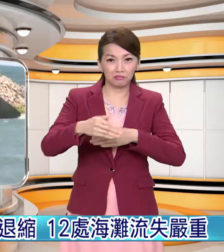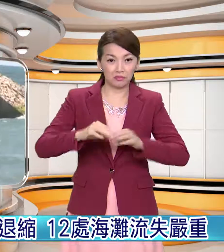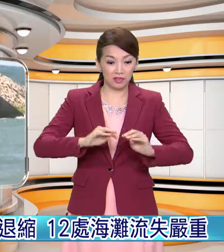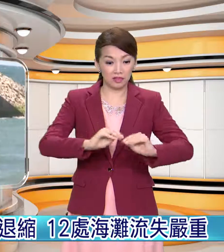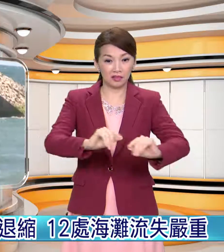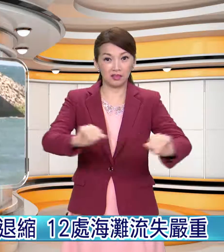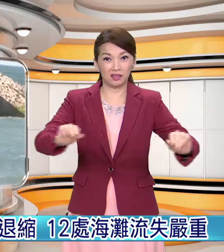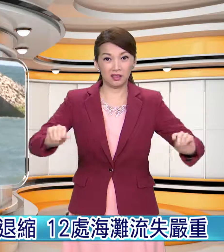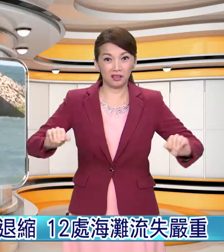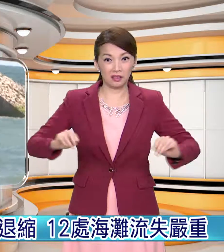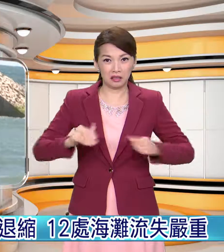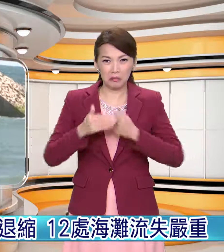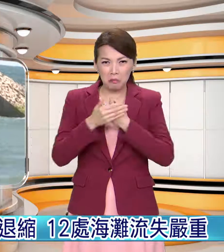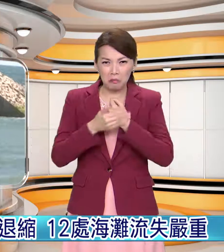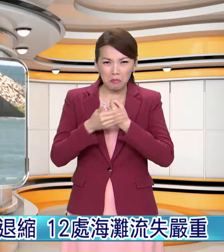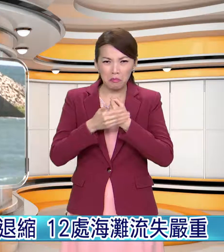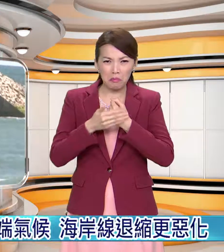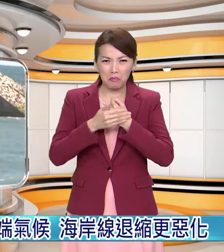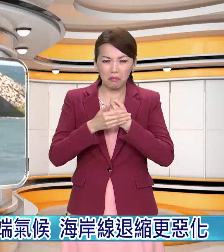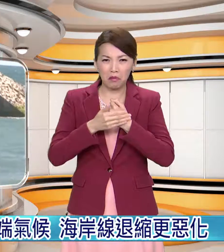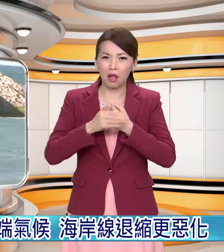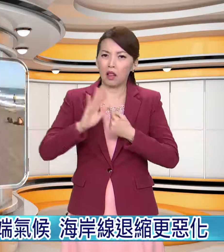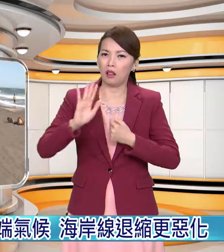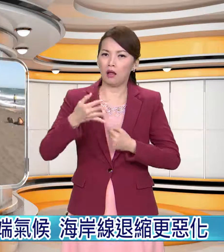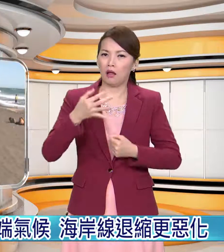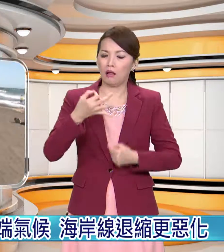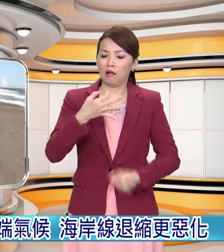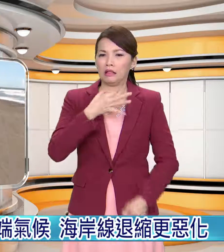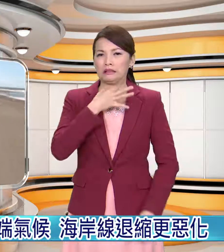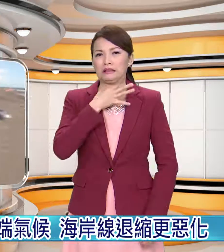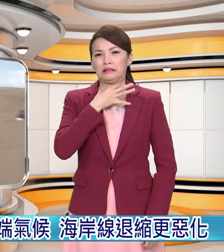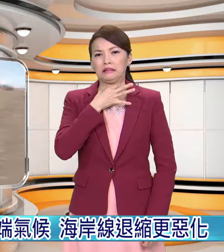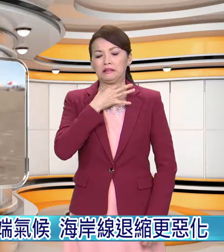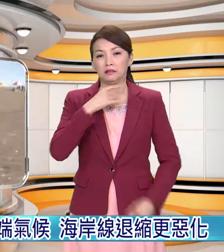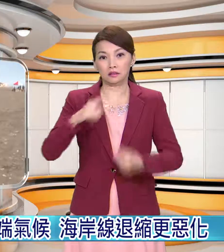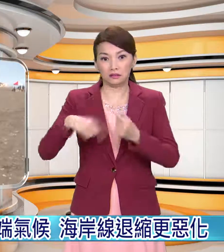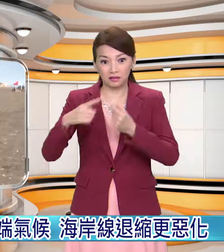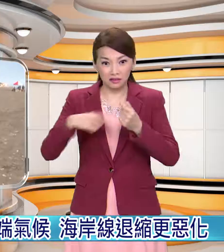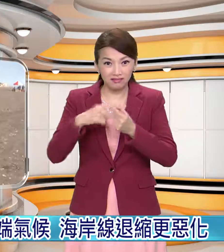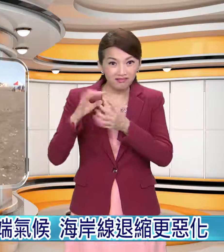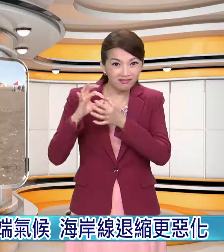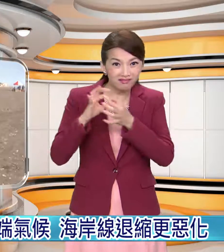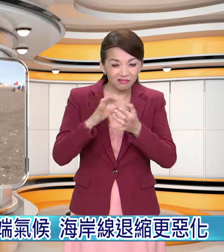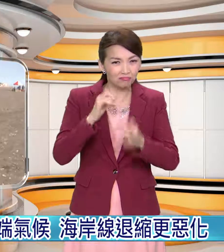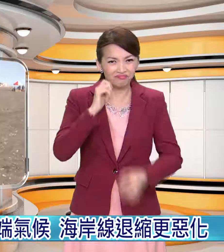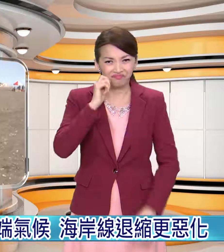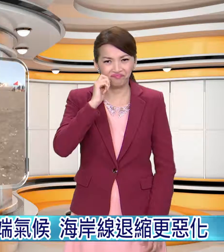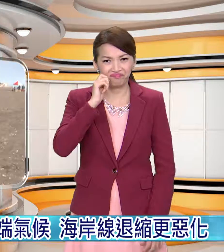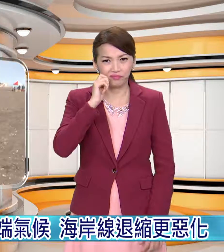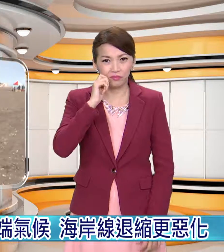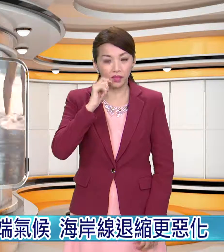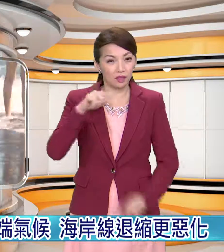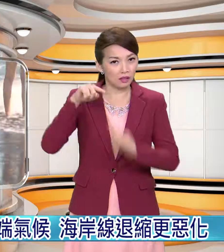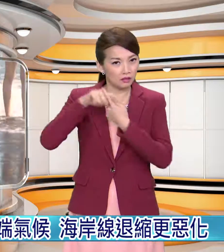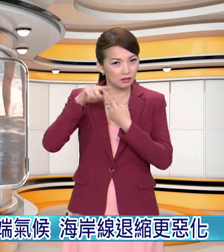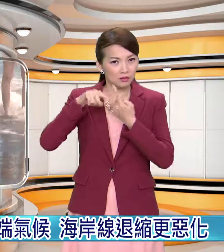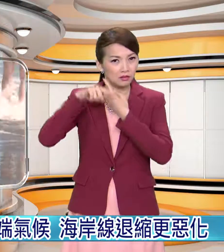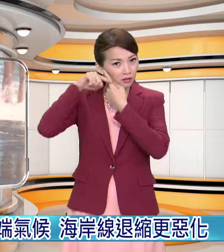受限到预算不足，无法长期执行。学者就忧心，海岸退